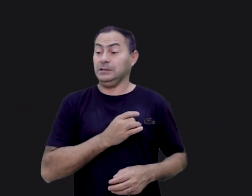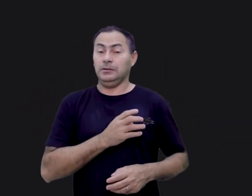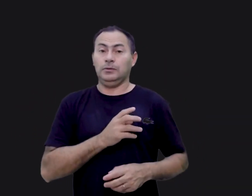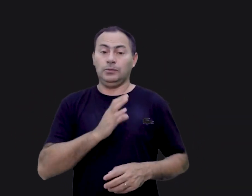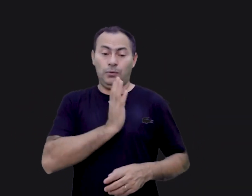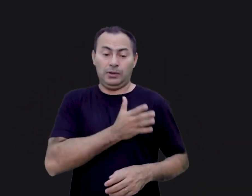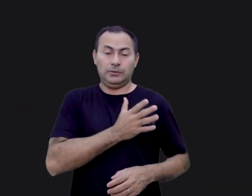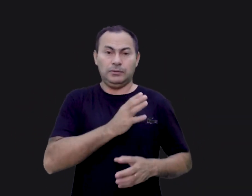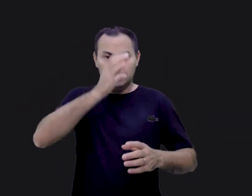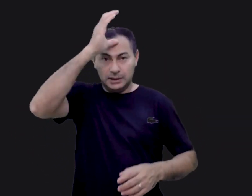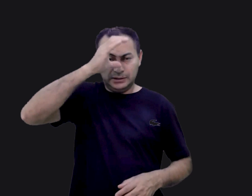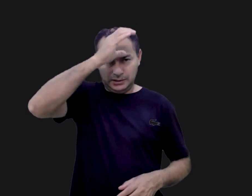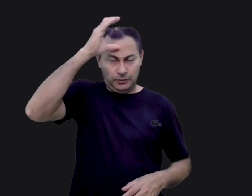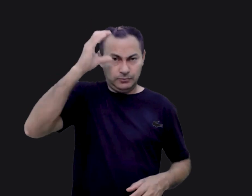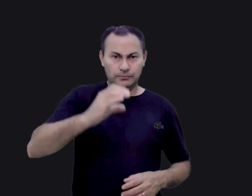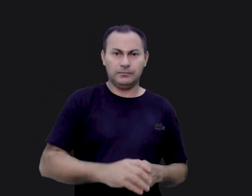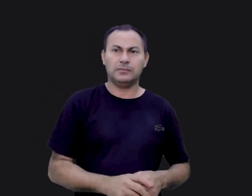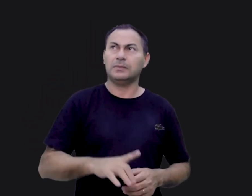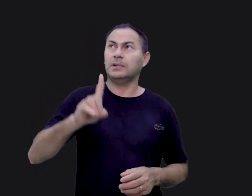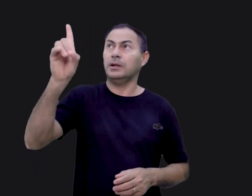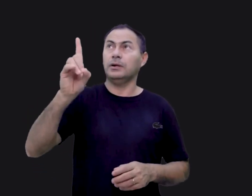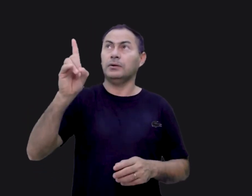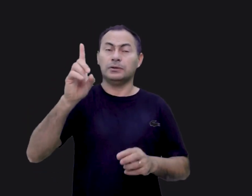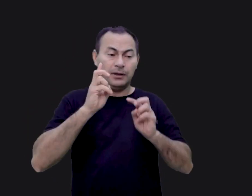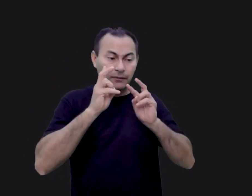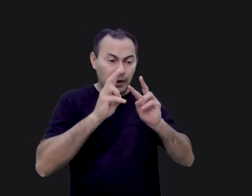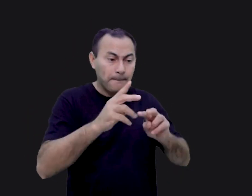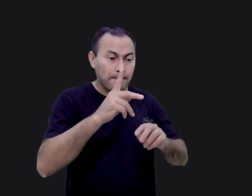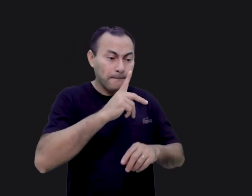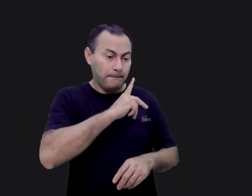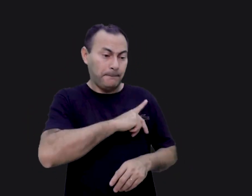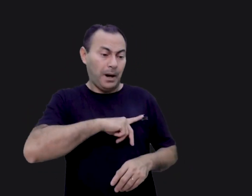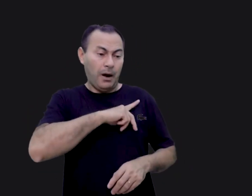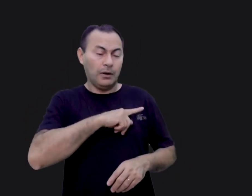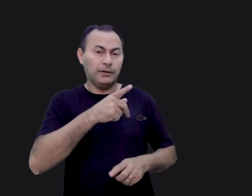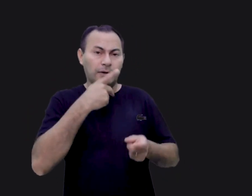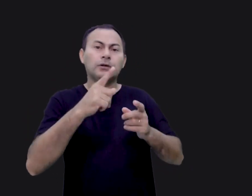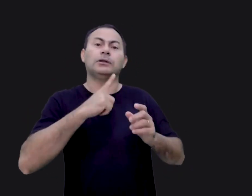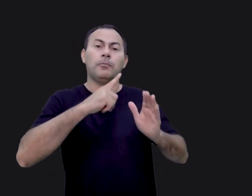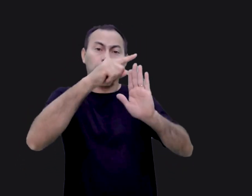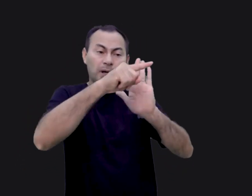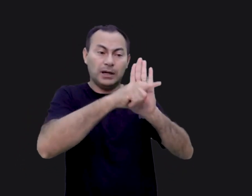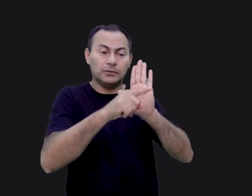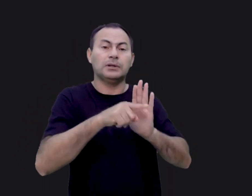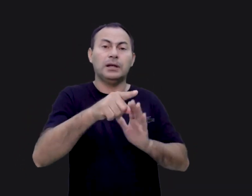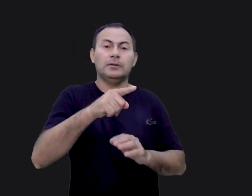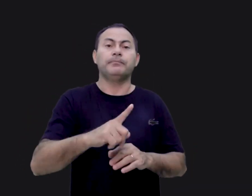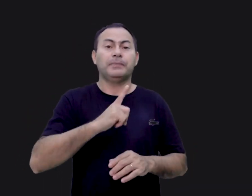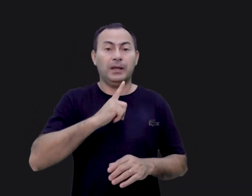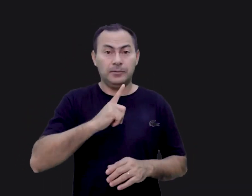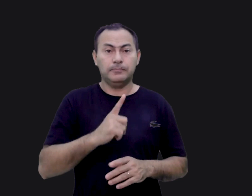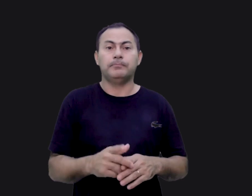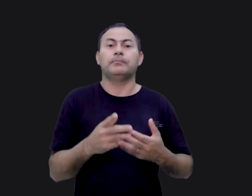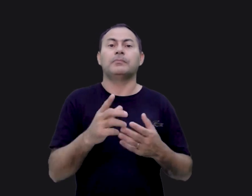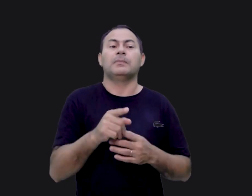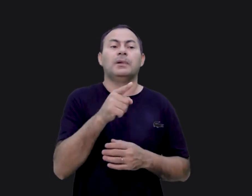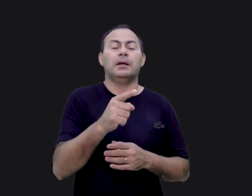causava terror nos corações dos cristãos. Deus olha para Paulo e diz, eu tenho um plano para esse homem. Sim, eu tenho um plano para ele. Então